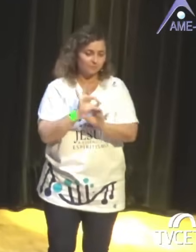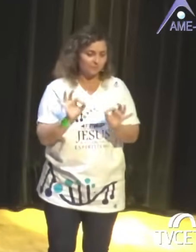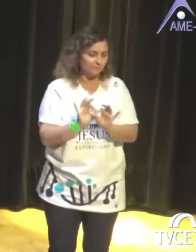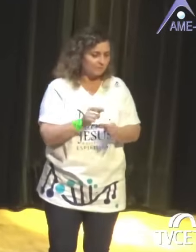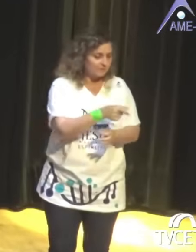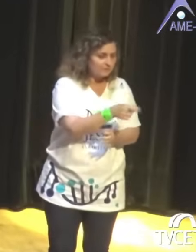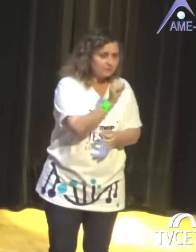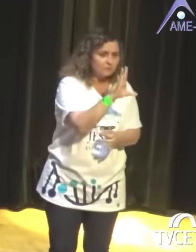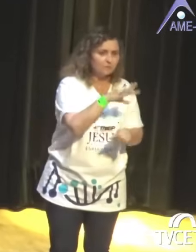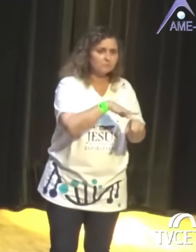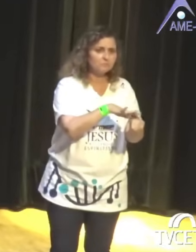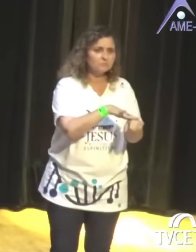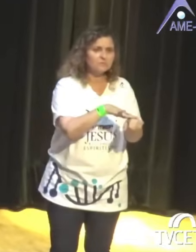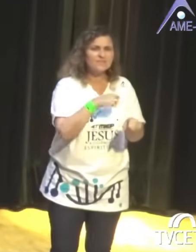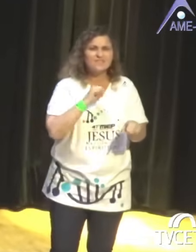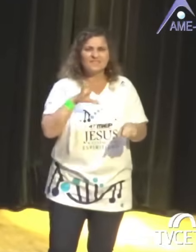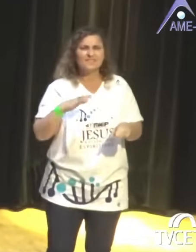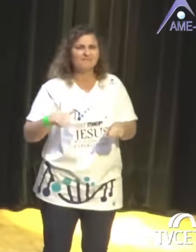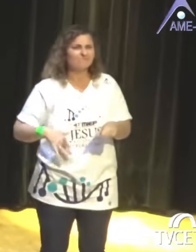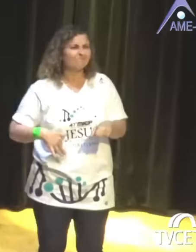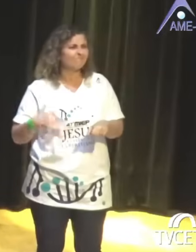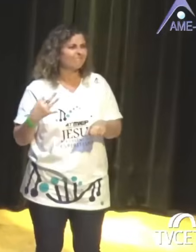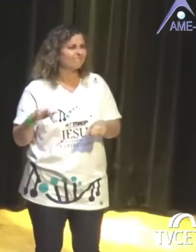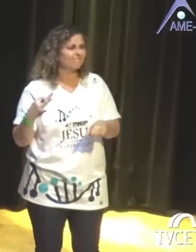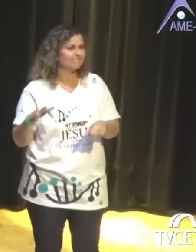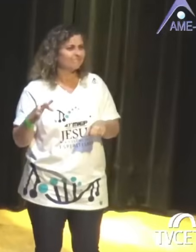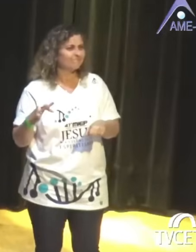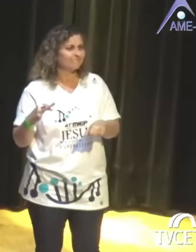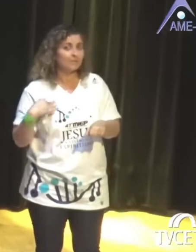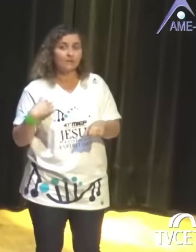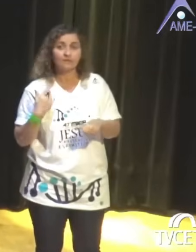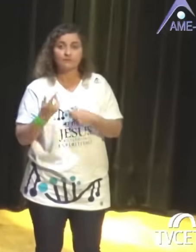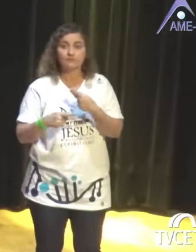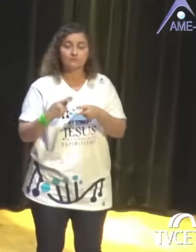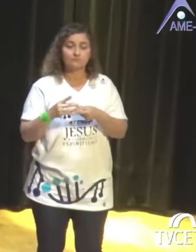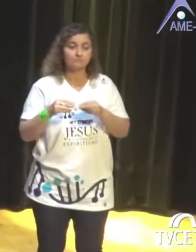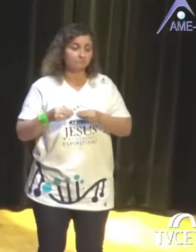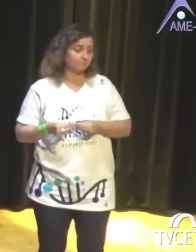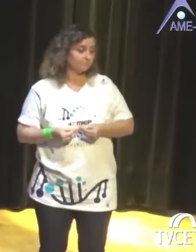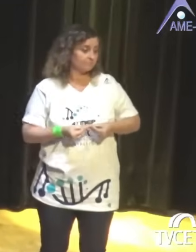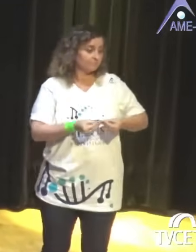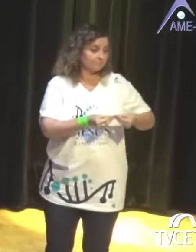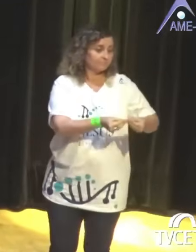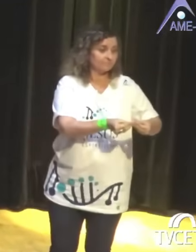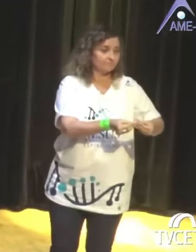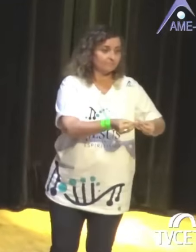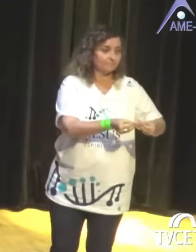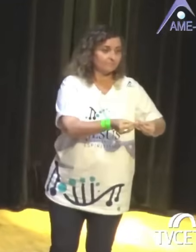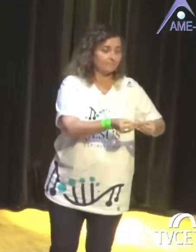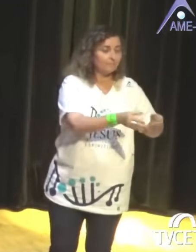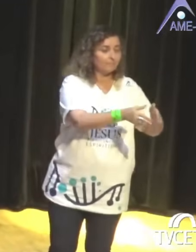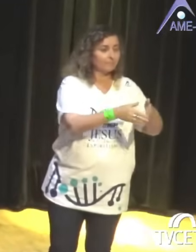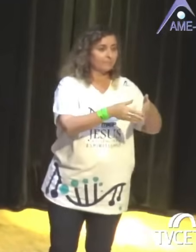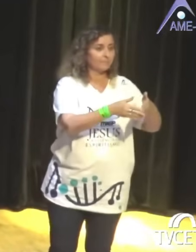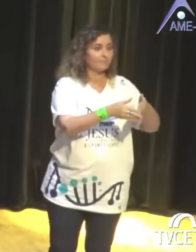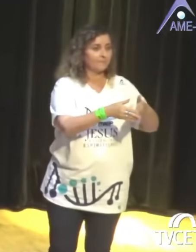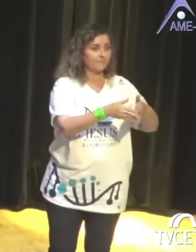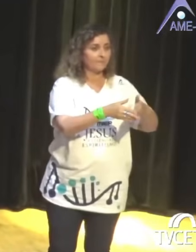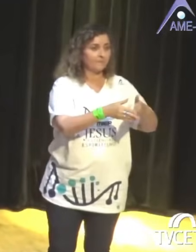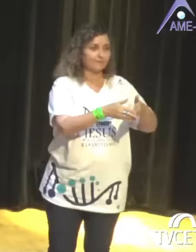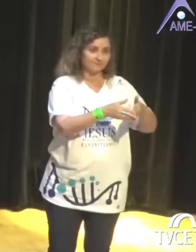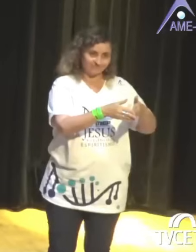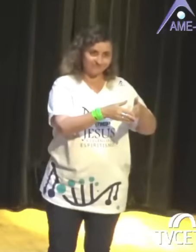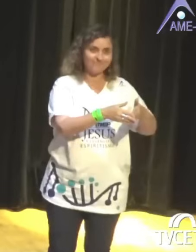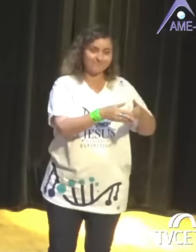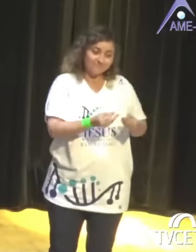então deu aquela Ai nossa com a dor com a dor aqui Deixa eu levar um